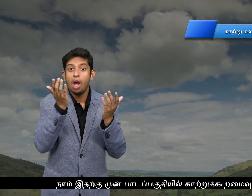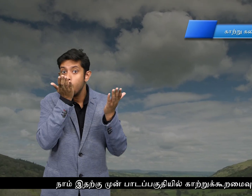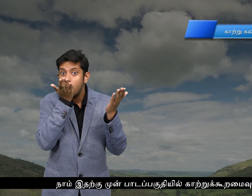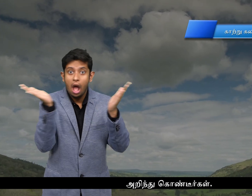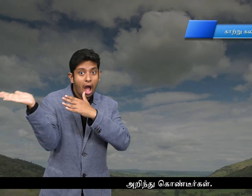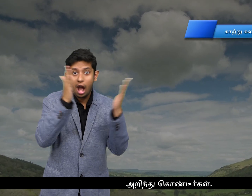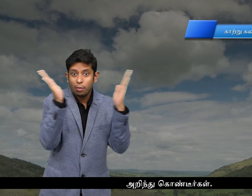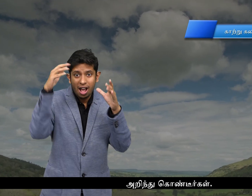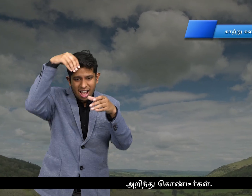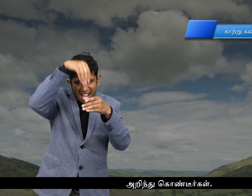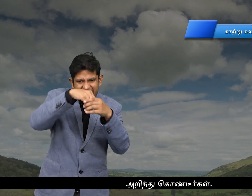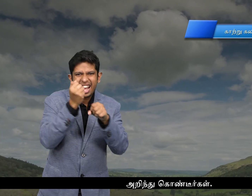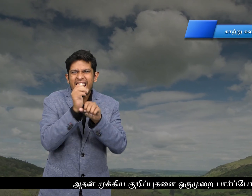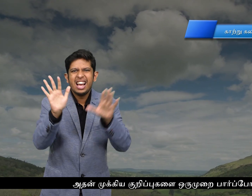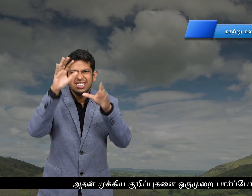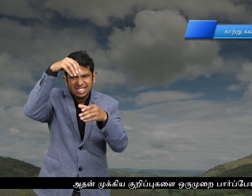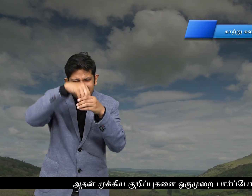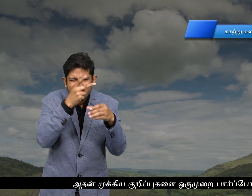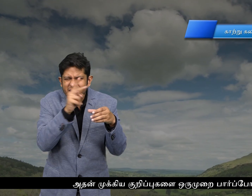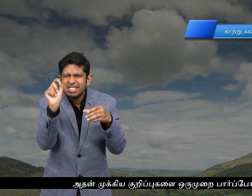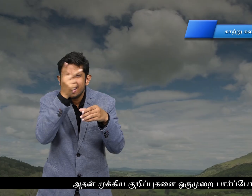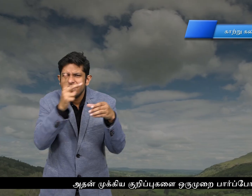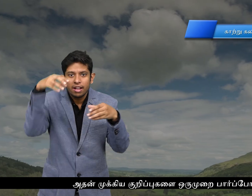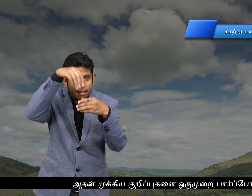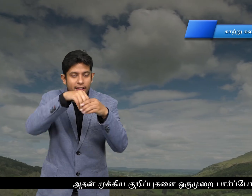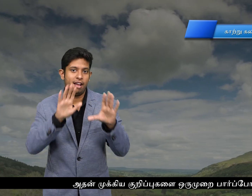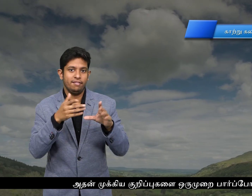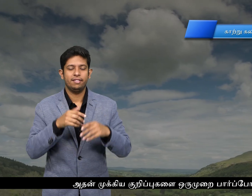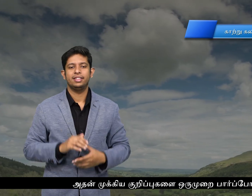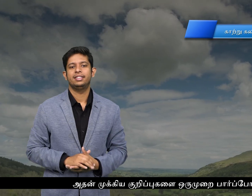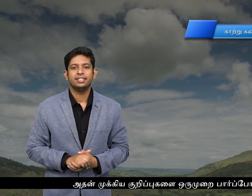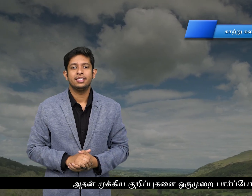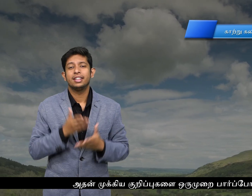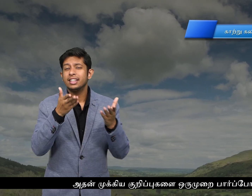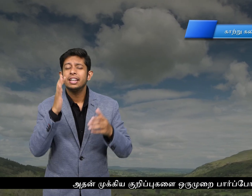குறித்து அறிந்து கொண்டீர்கள். அதன் முக்கிய குறிப்புகளை ஒருமுறை பார்ப்போம்.